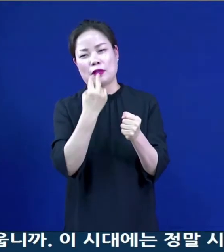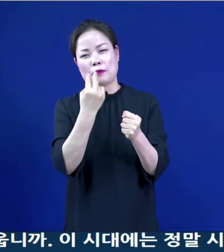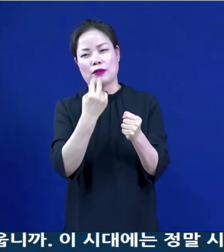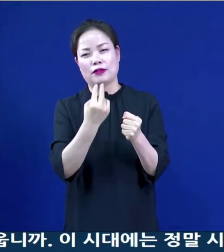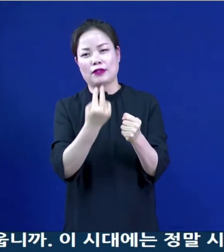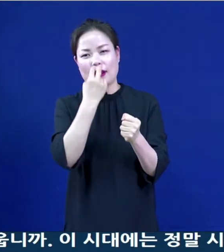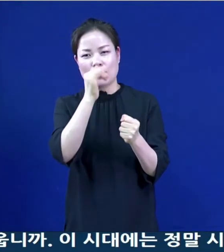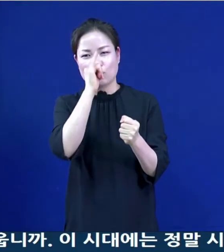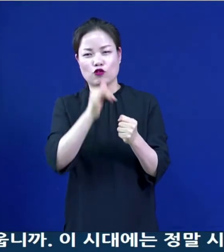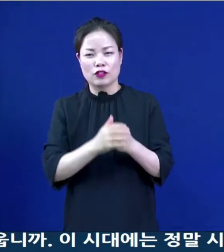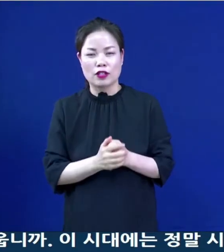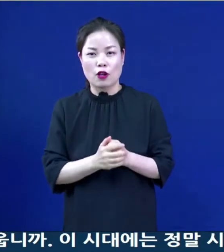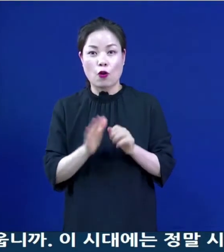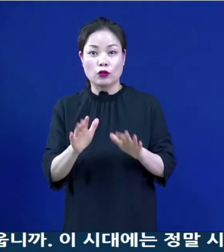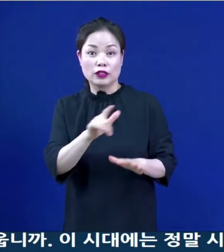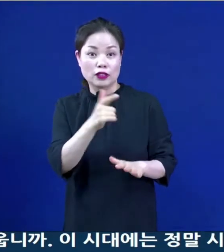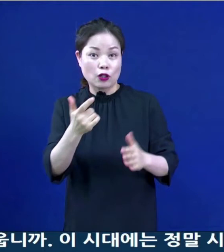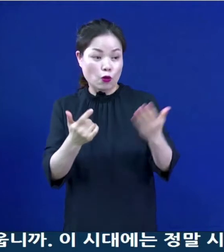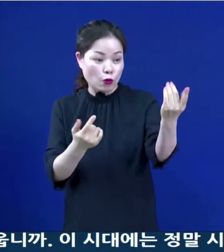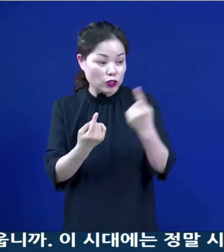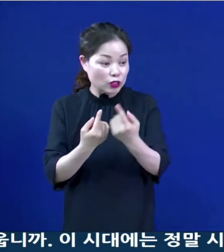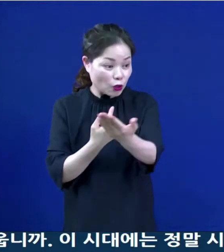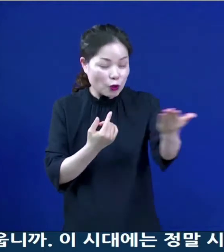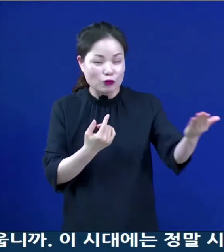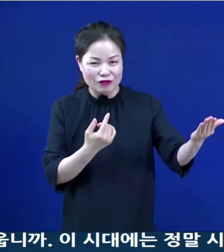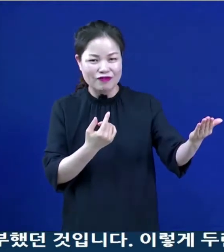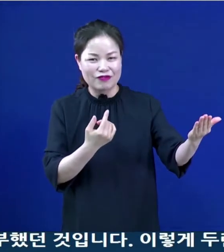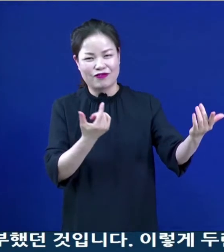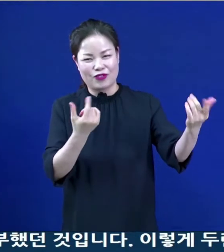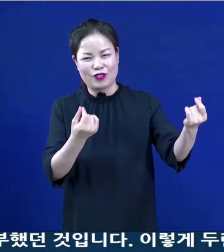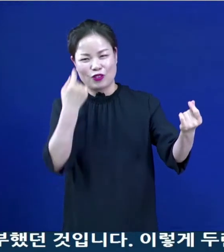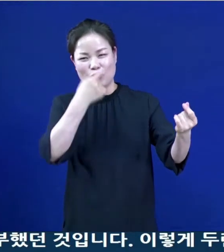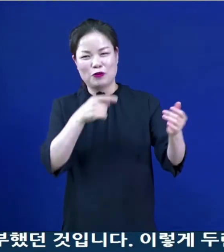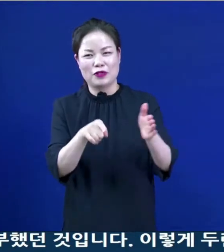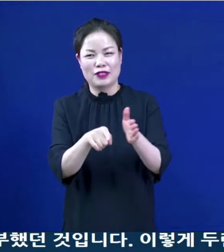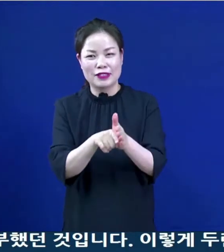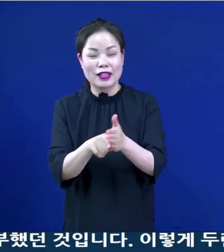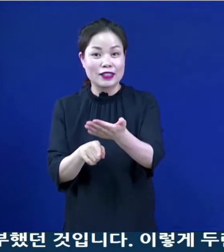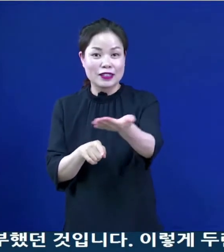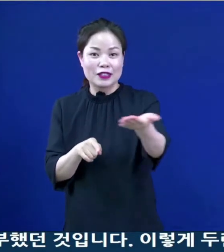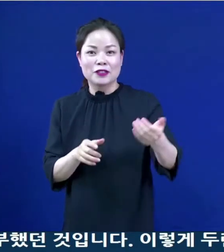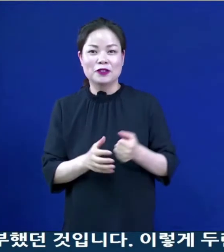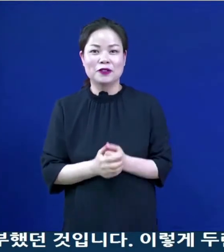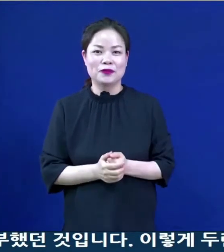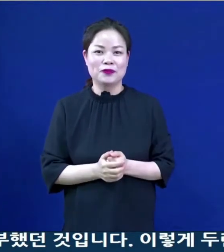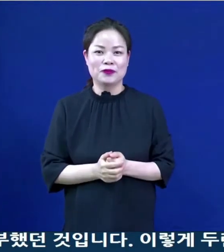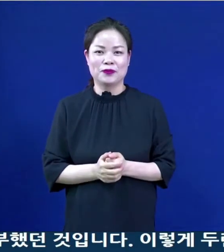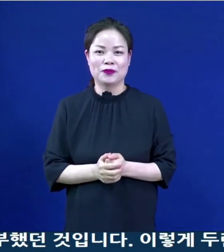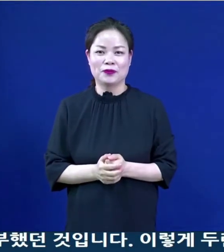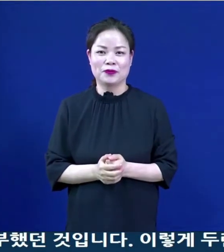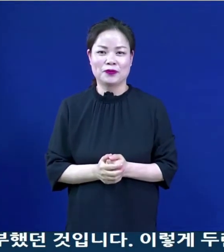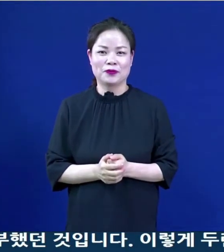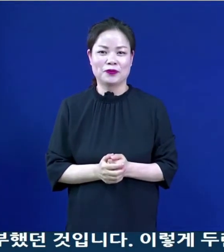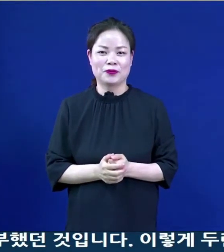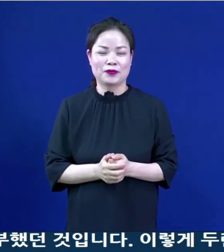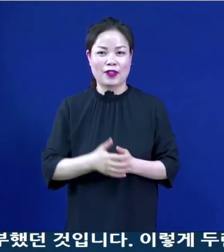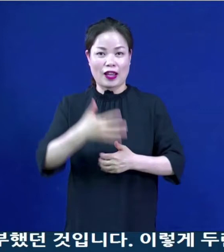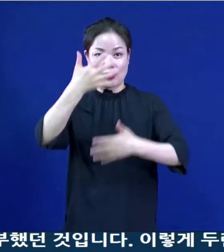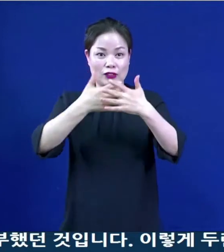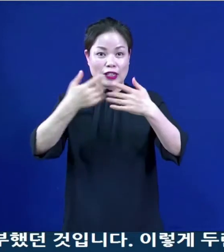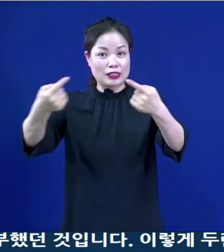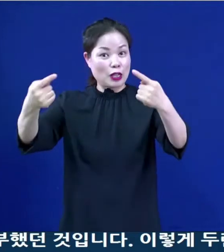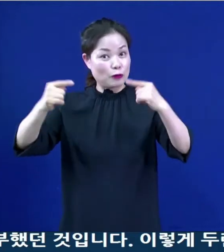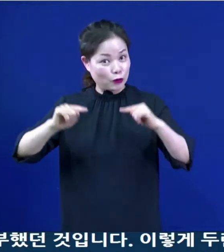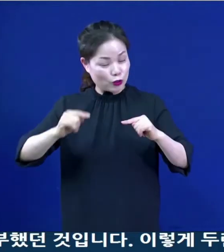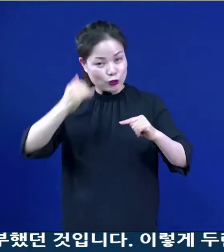되시죠? 오늘 이 저녁에 나온 여러분도 그런 분인 줄 믿습니다. 그래서 여러분들 제가 여기 영상으로